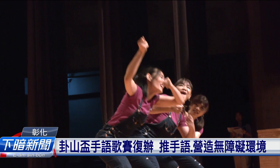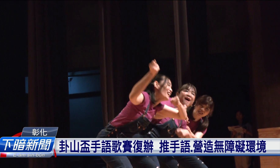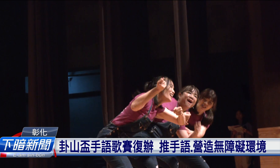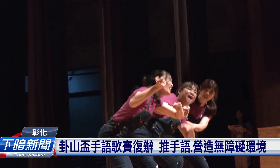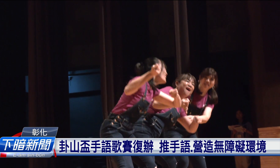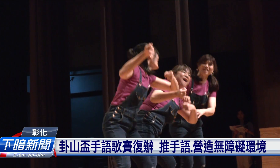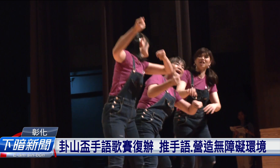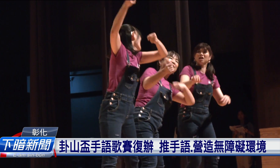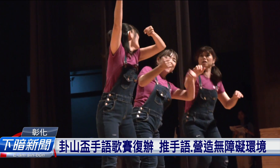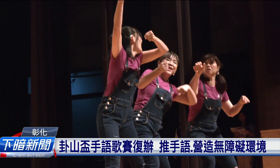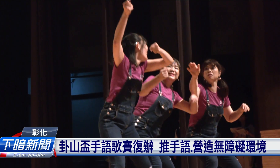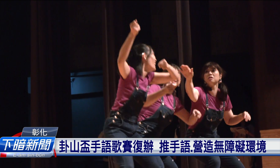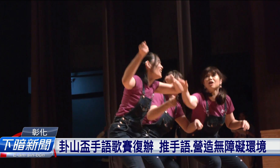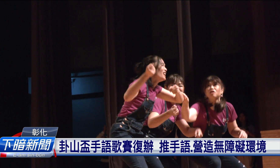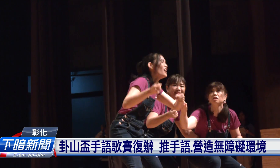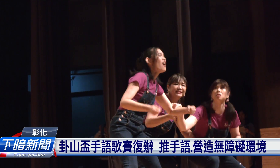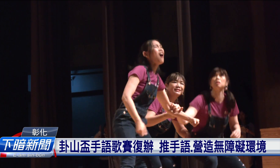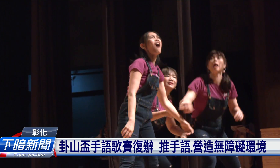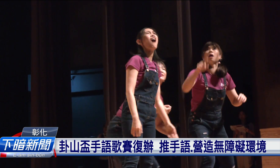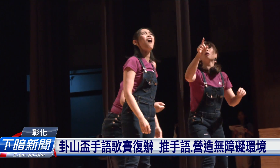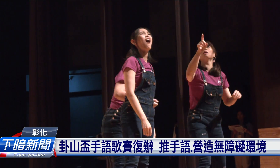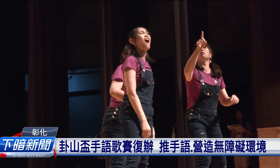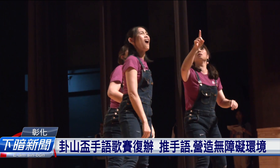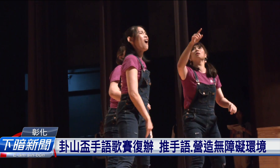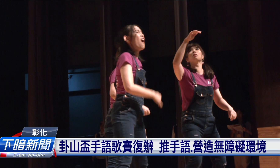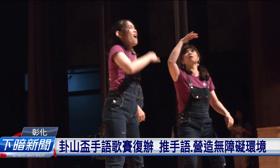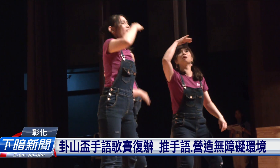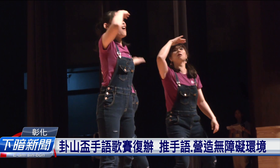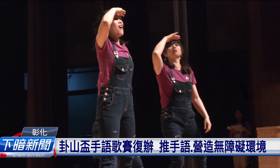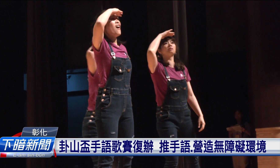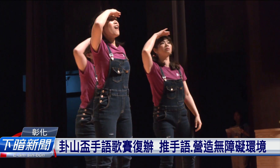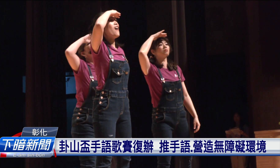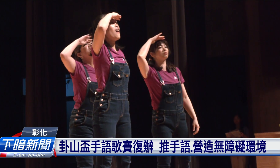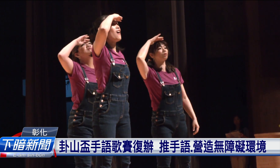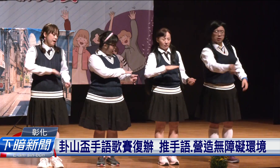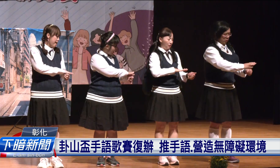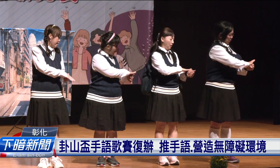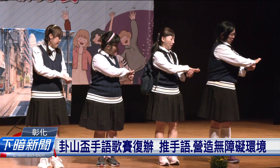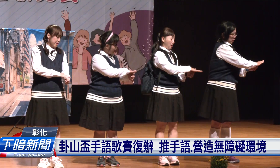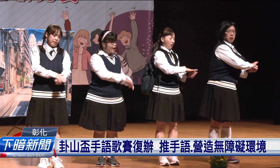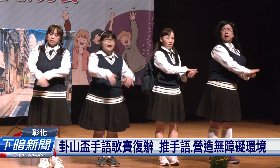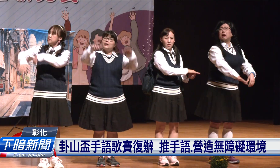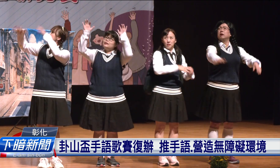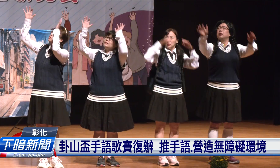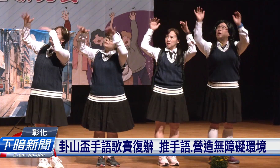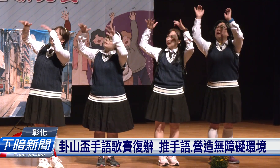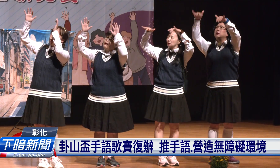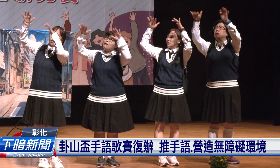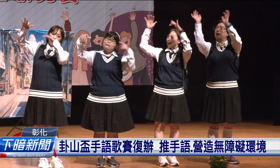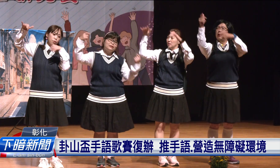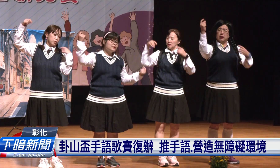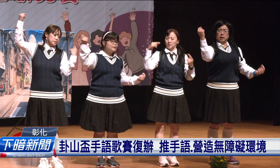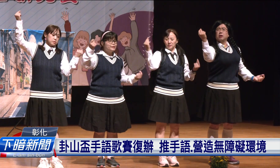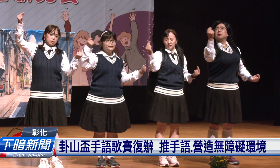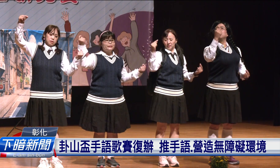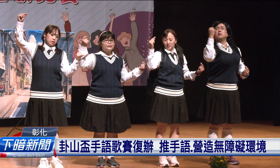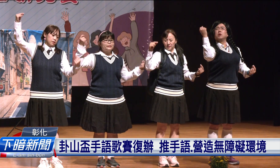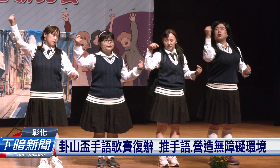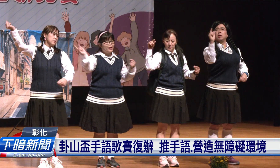比赛。参加的民众为着这遍比赛，拢真拍拼练习。因讲虽然听无，但是会当透过手艺